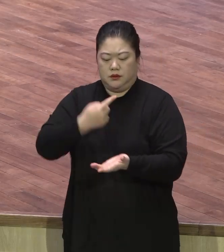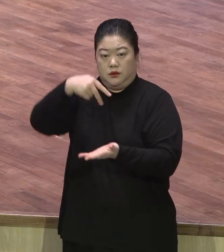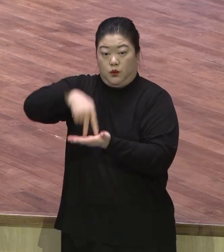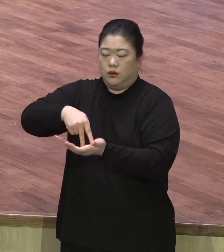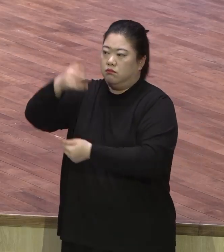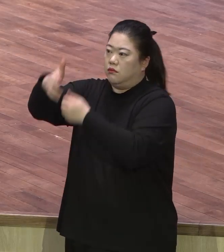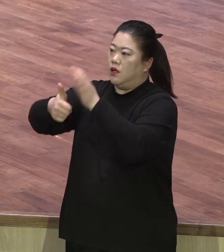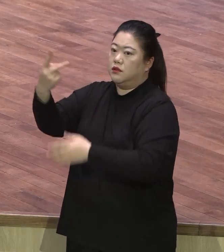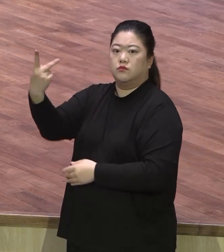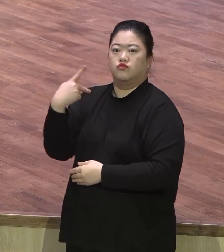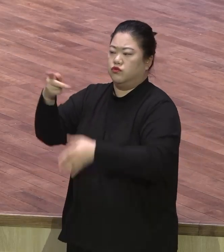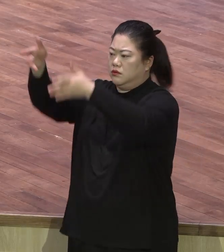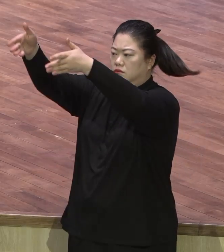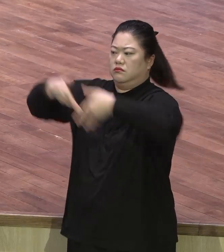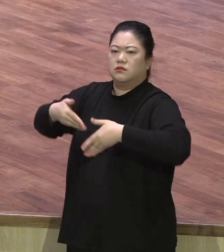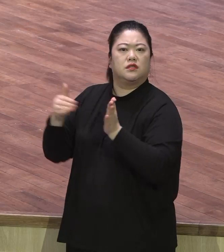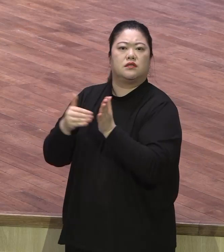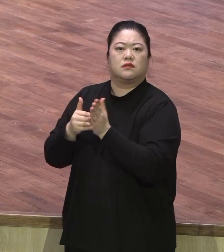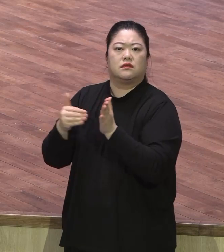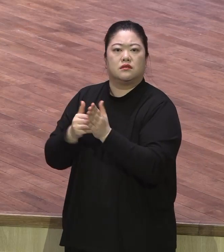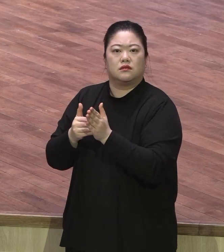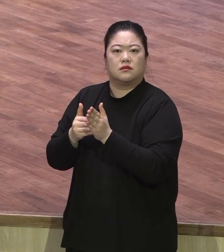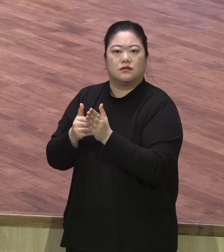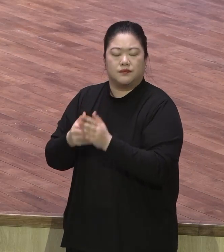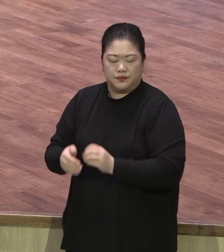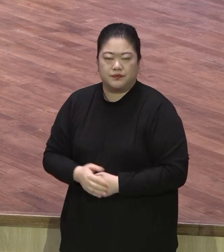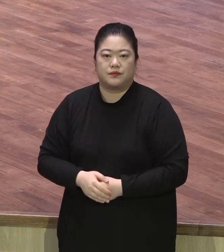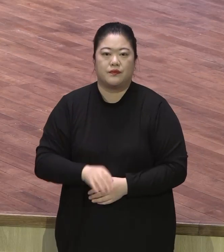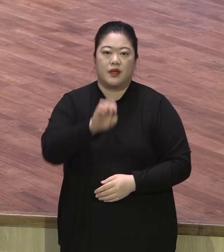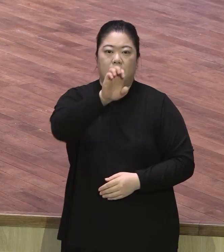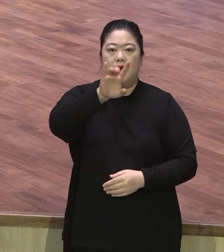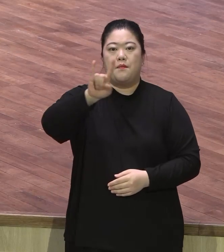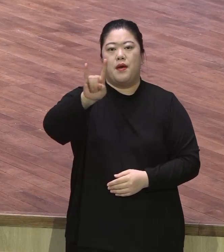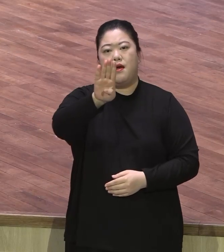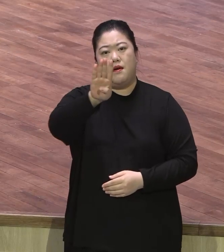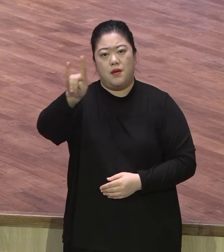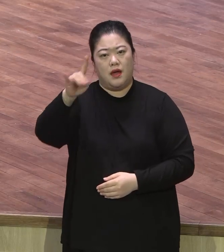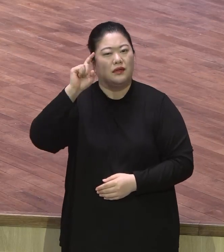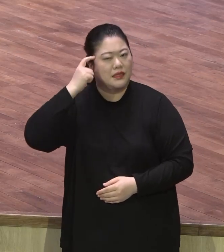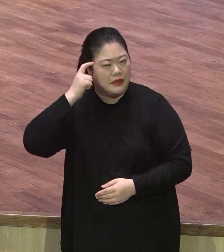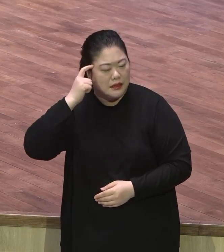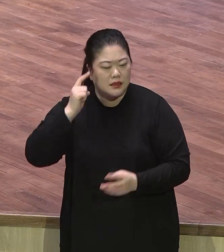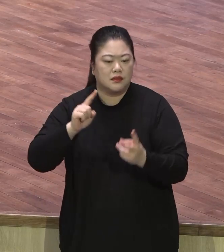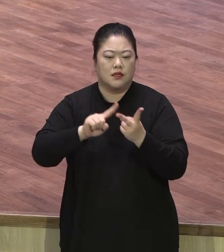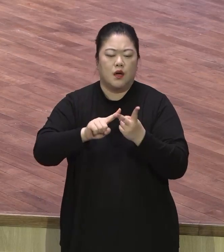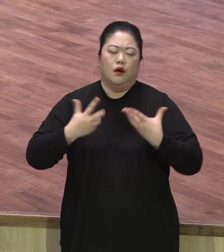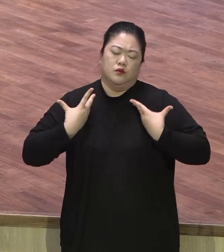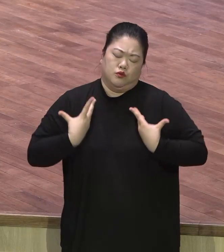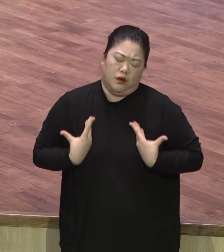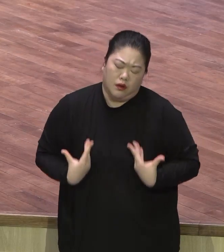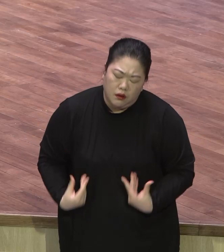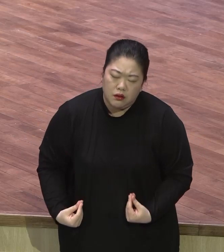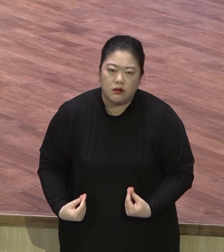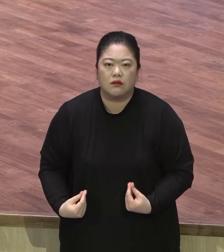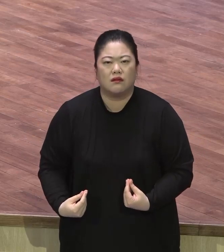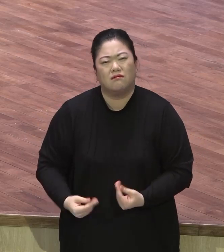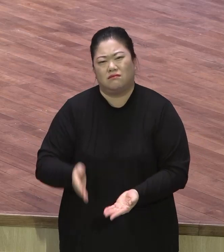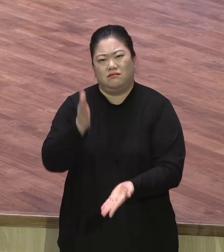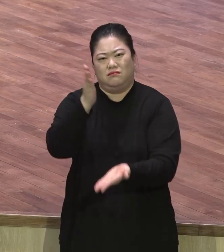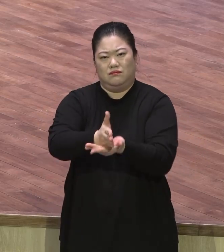시절을 가지고 있던 패배자의식 있죠. 이 좌절의식 피동적인 삶에서 벗어나라 늘 부정적이야